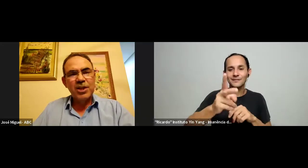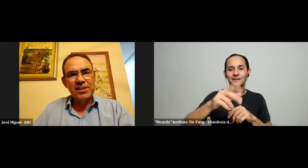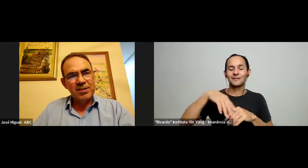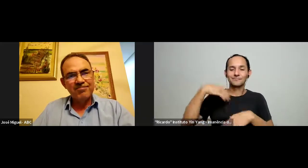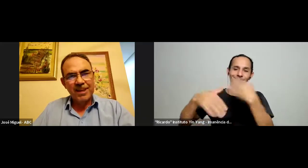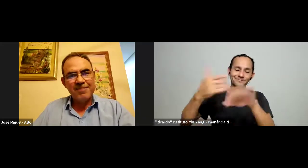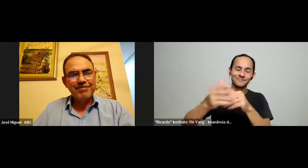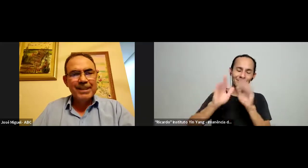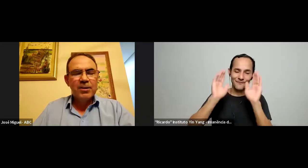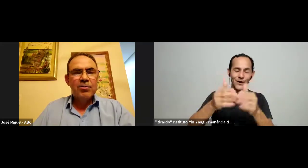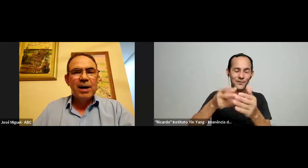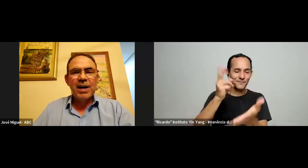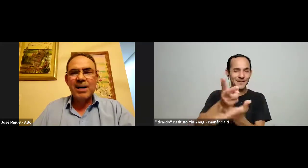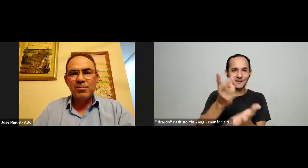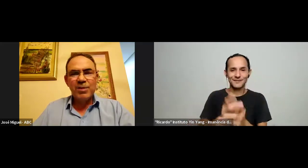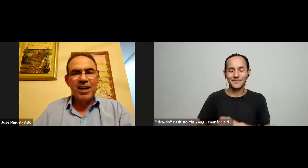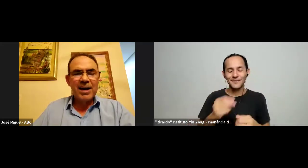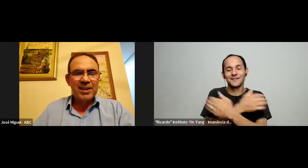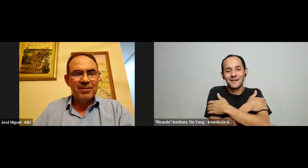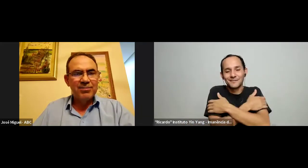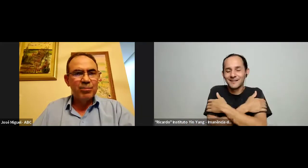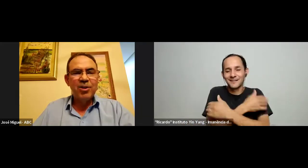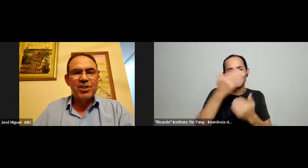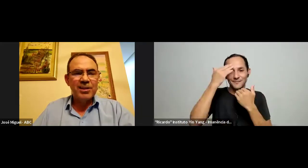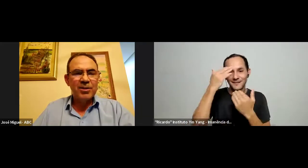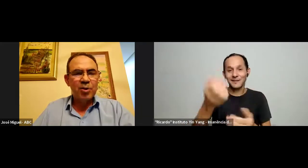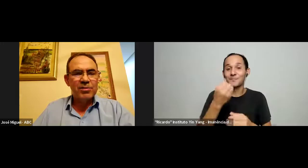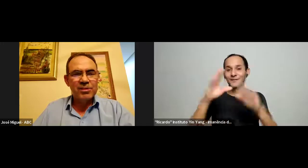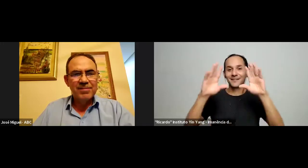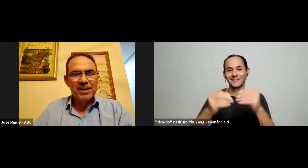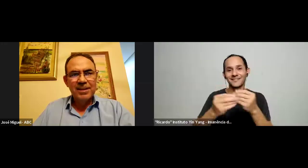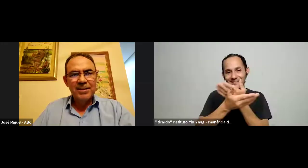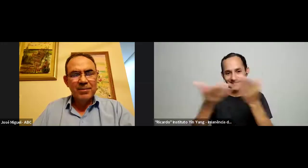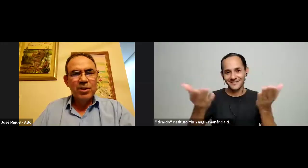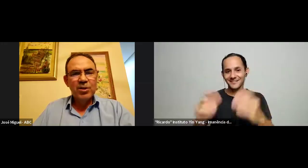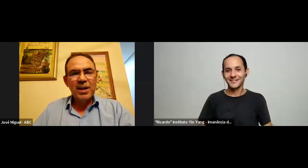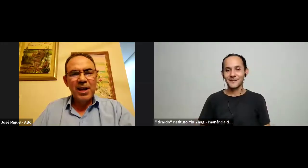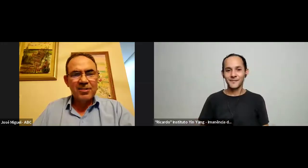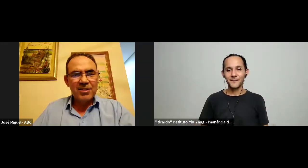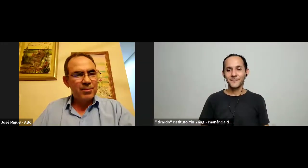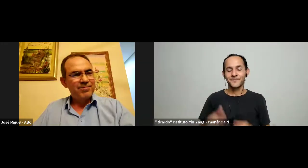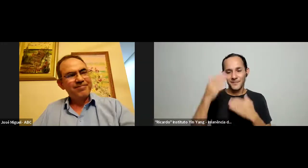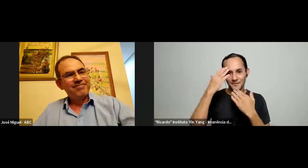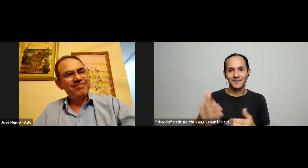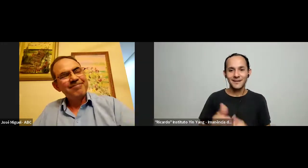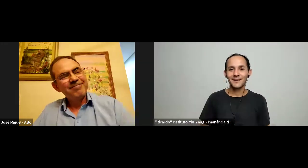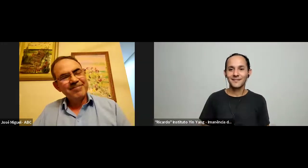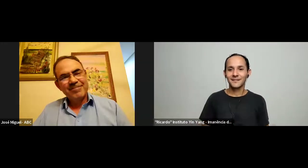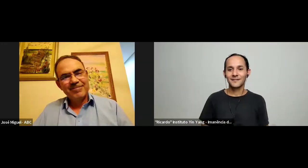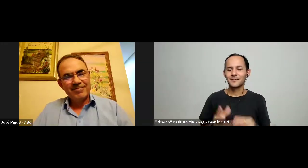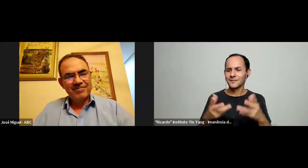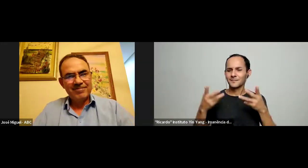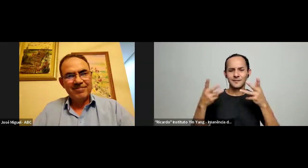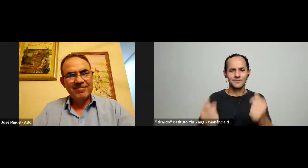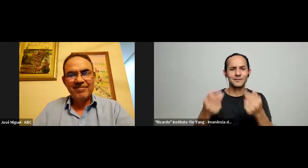mesma direção, tá? Um abraço, obrigado aí. Boa noite a todos. Muito Obrigado, Zé obrigado aí. Miguel. Fantástico